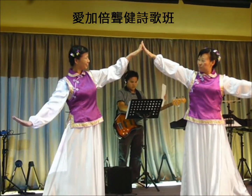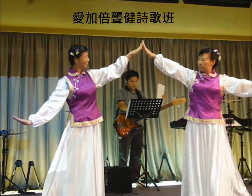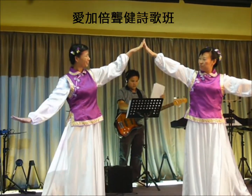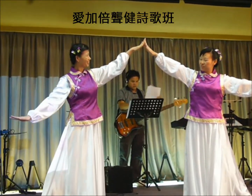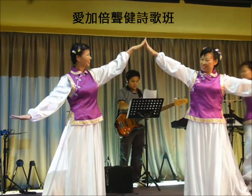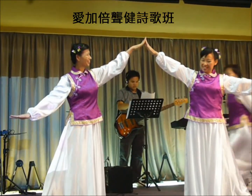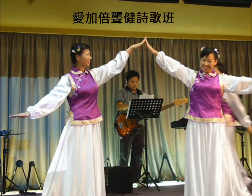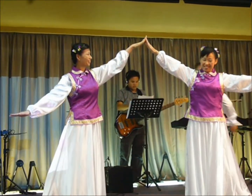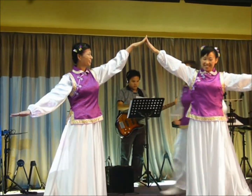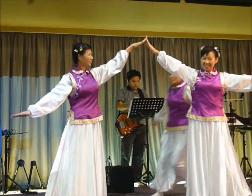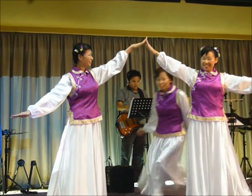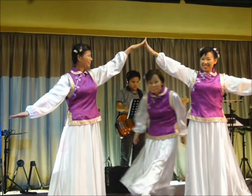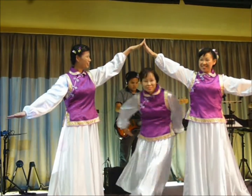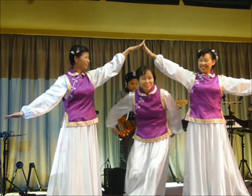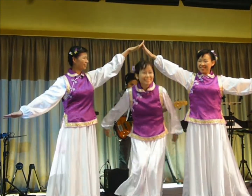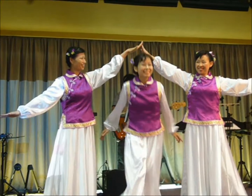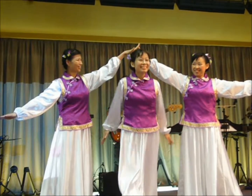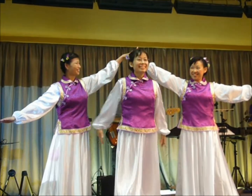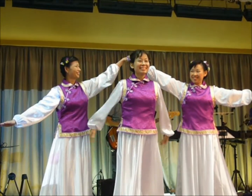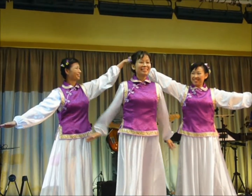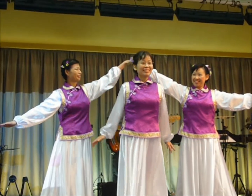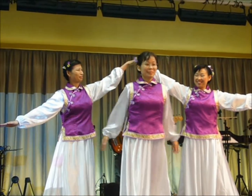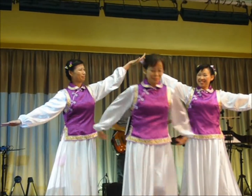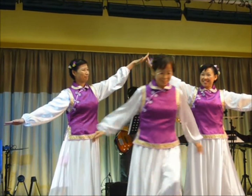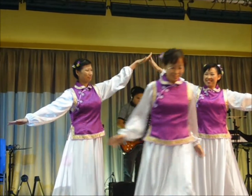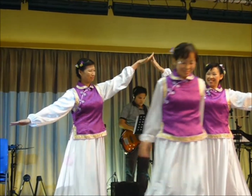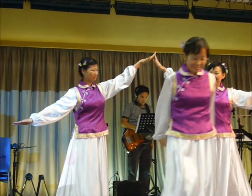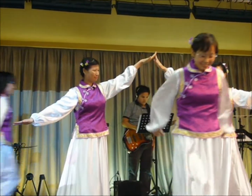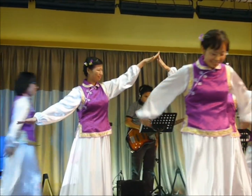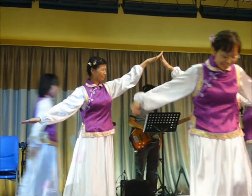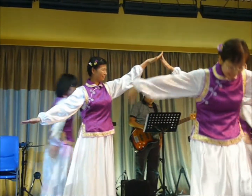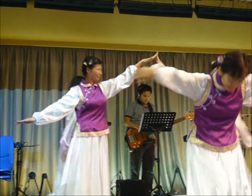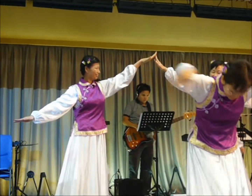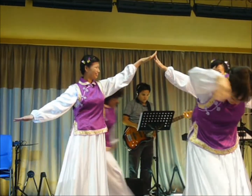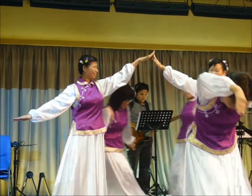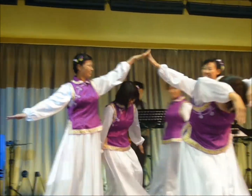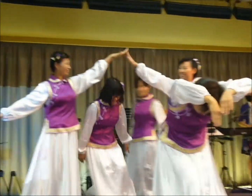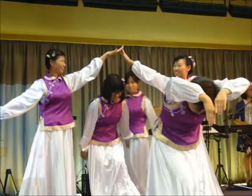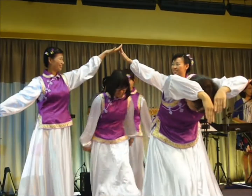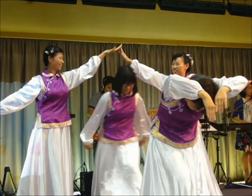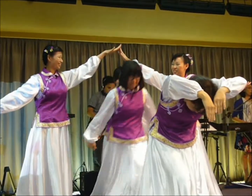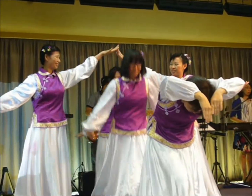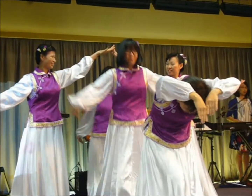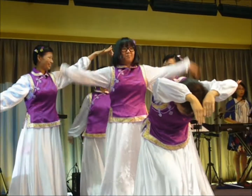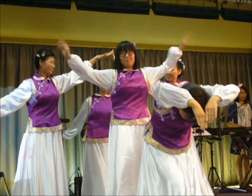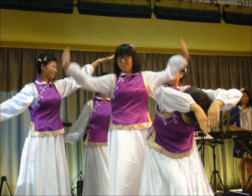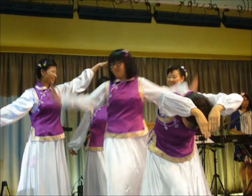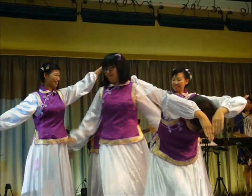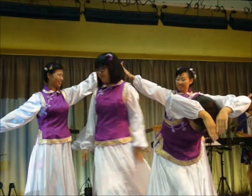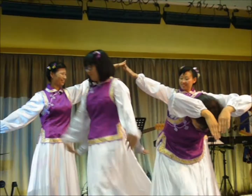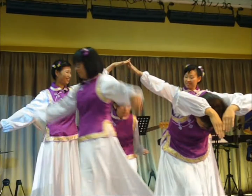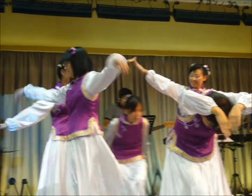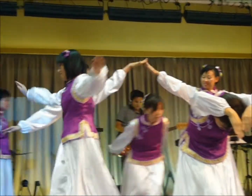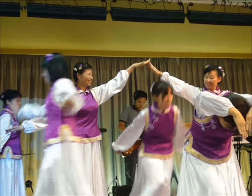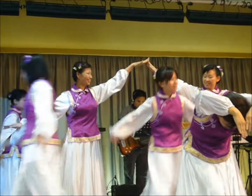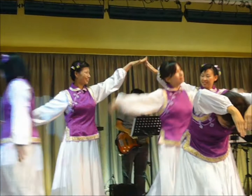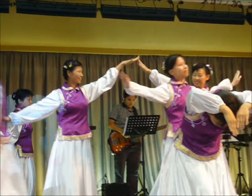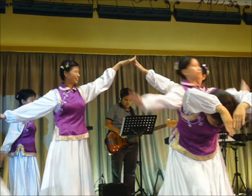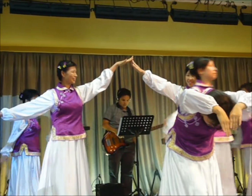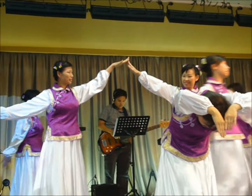各位弟兄姊妹，我哋咧都藉住呢一首嘅詩歌，我哋一同咧去到心靈誠實，去到敬拜神，讓